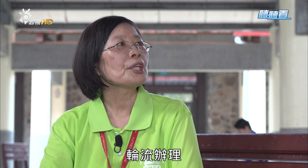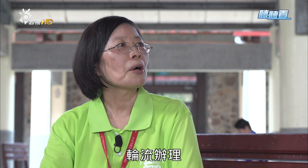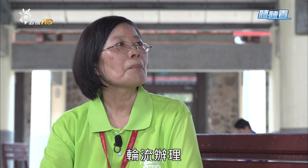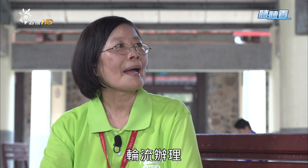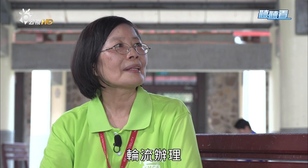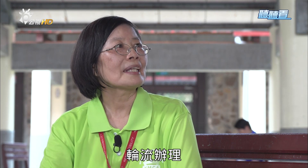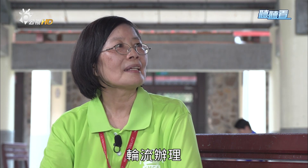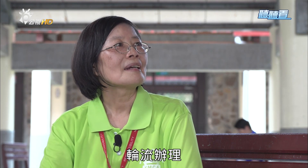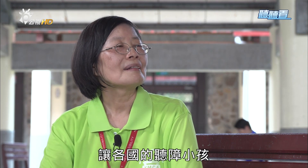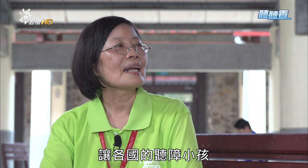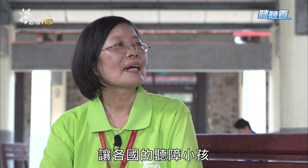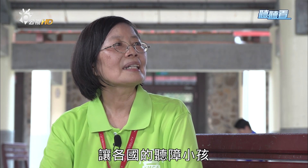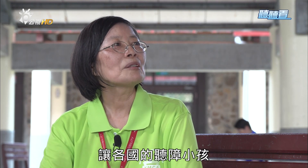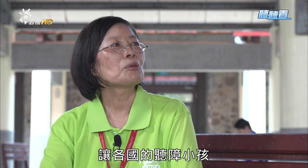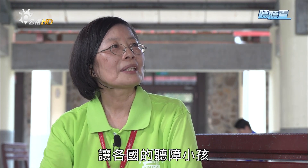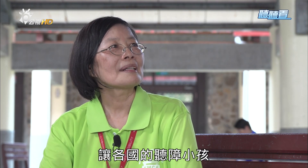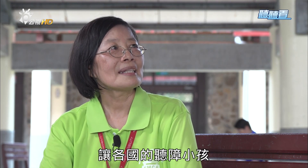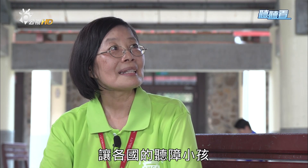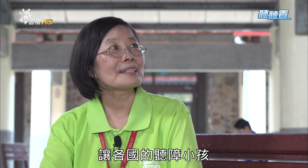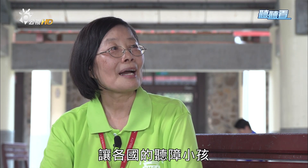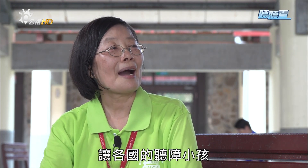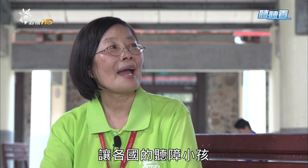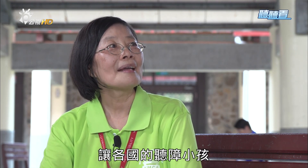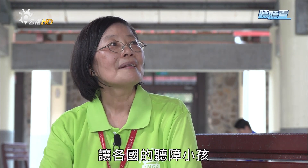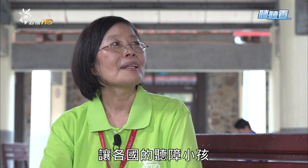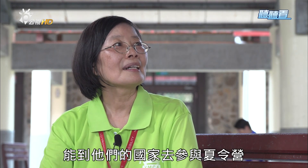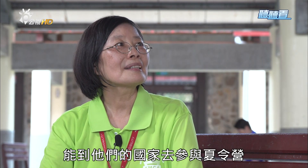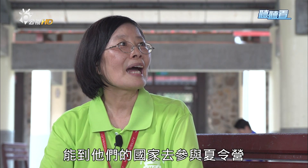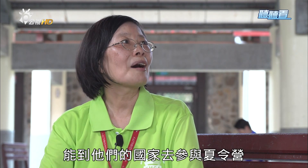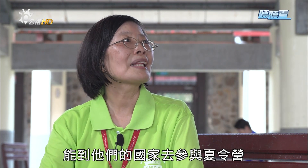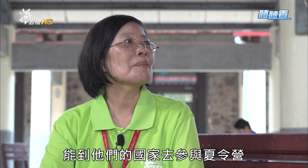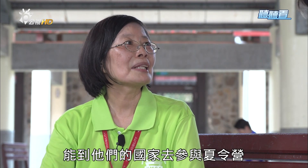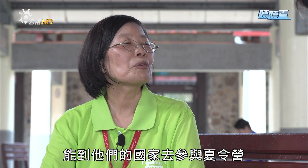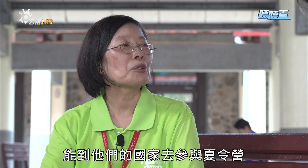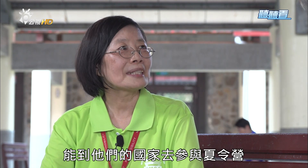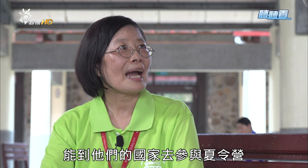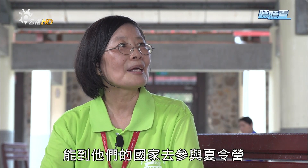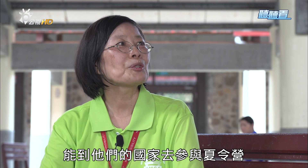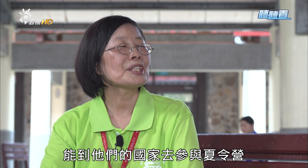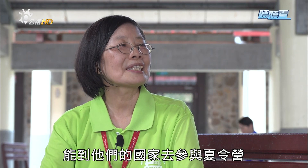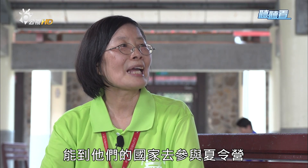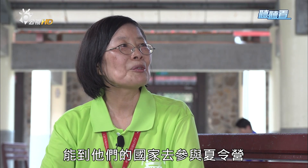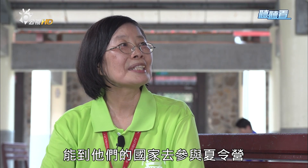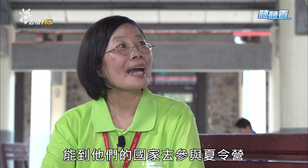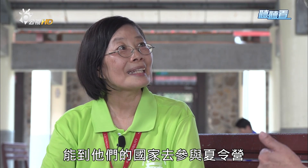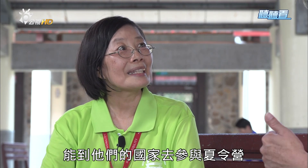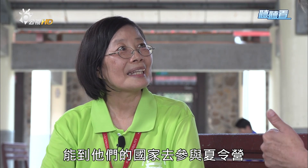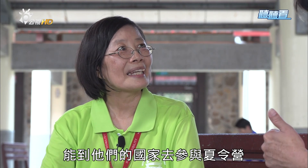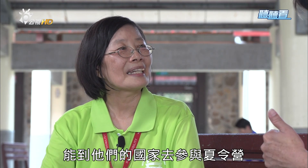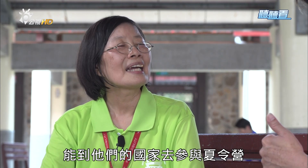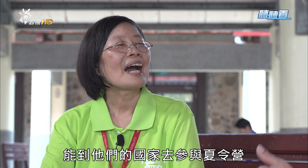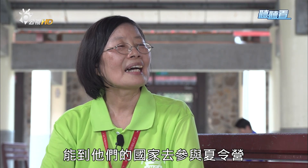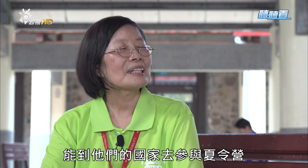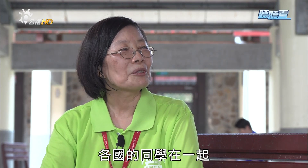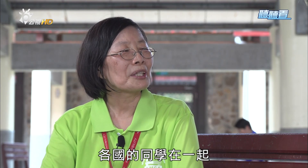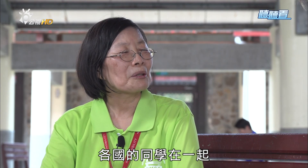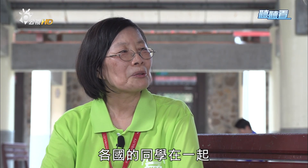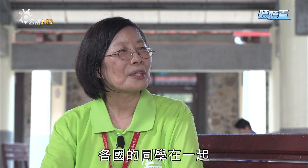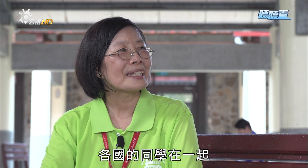流办理，让各国的听障小孩能到他们的国家去参与夏令营啊，各国的同学在